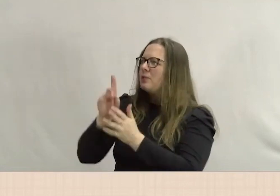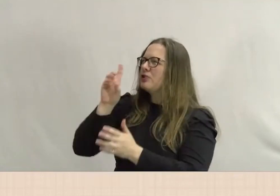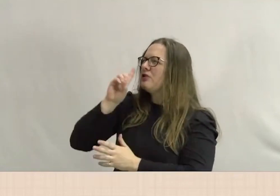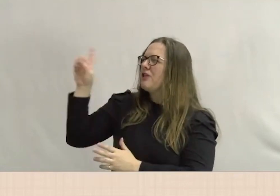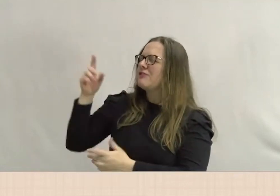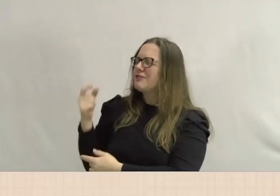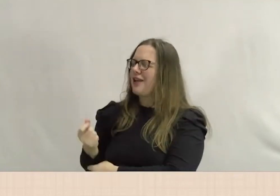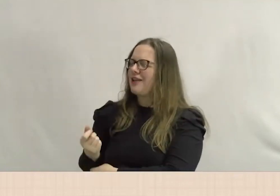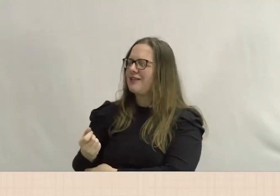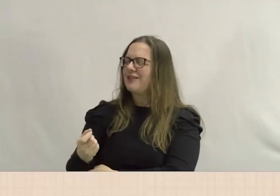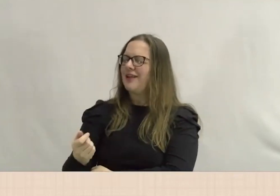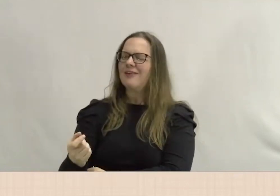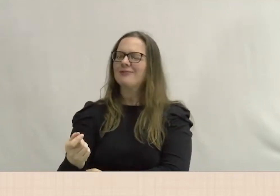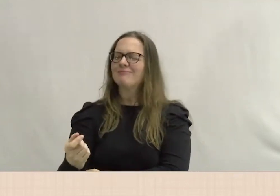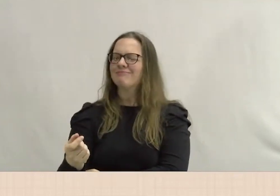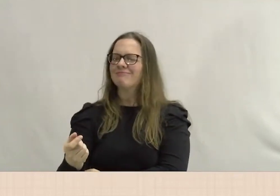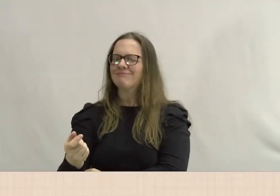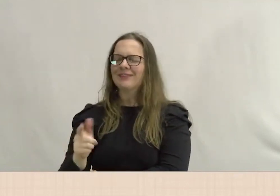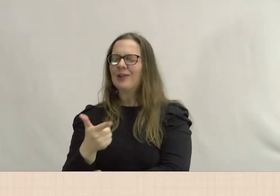celestial.